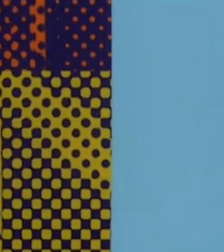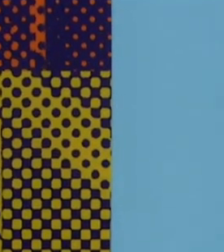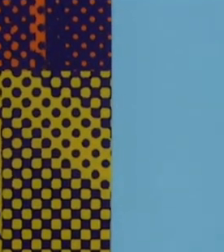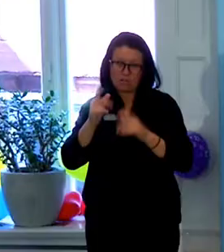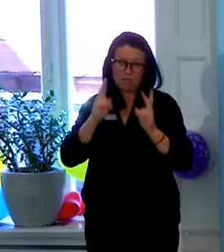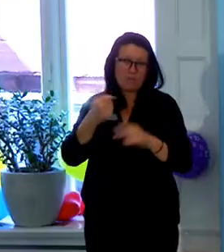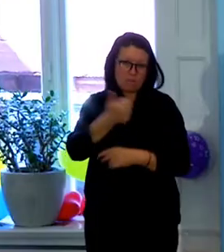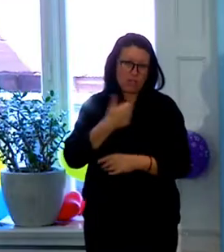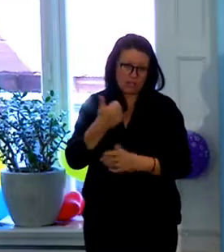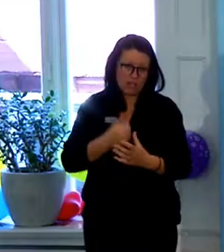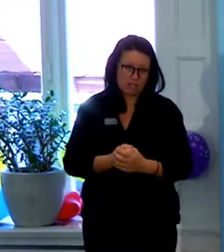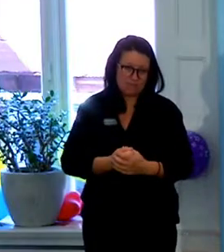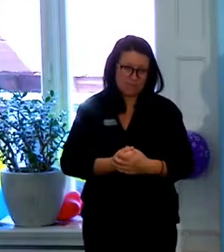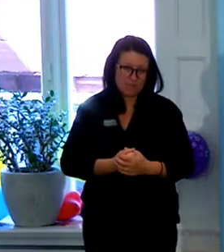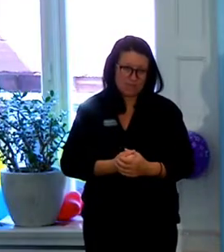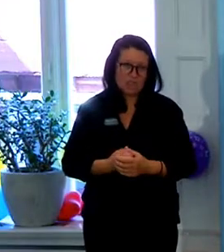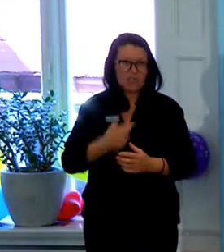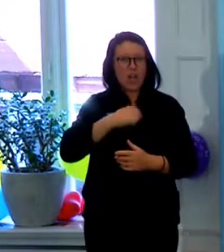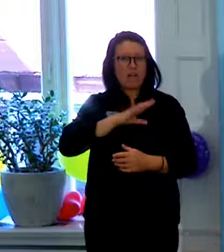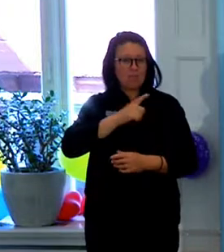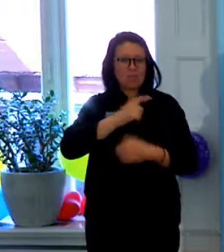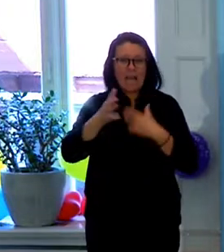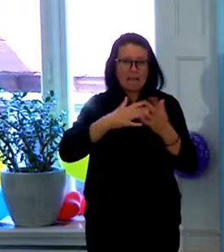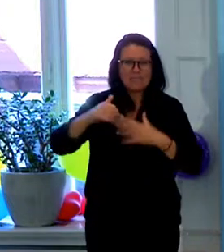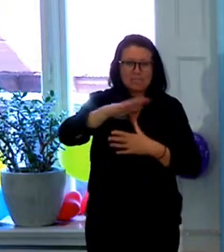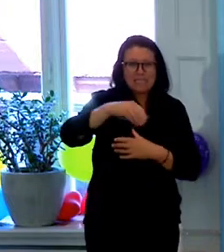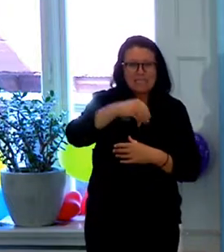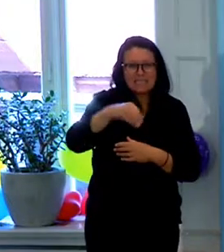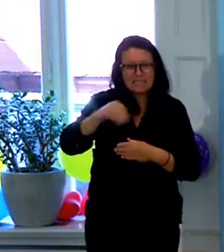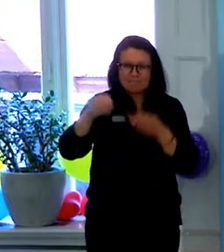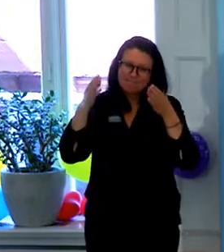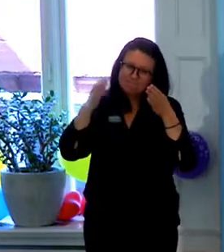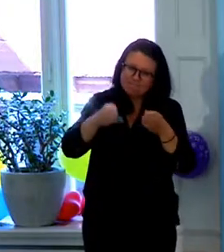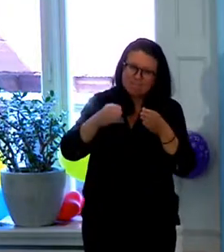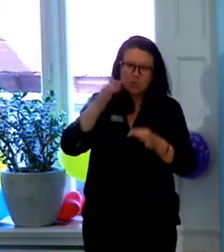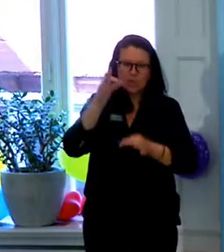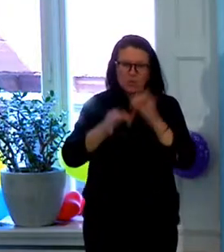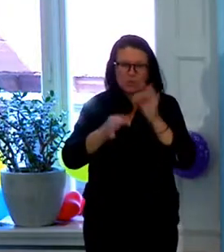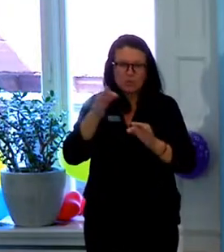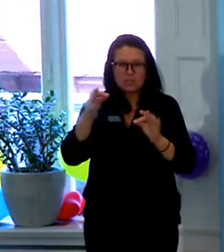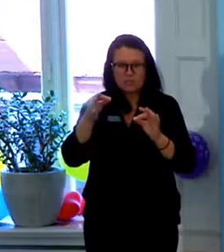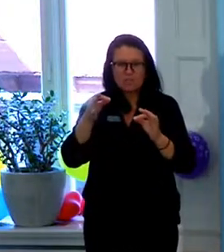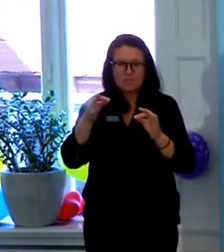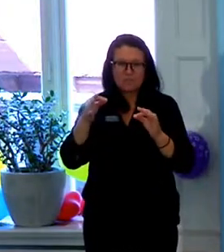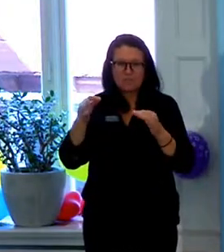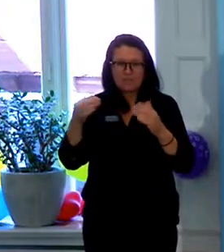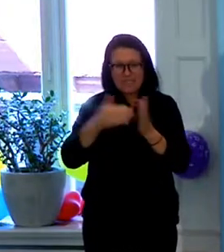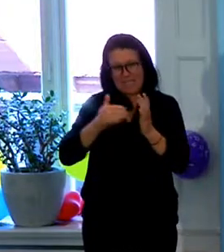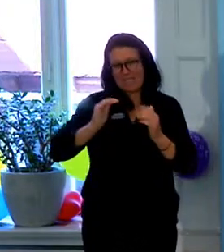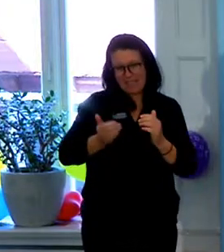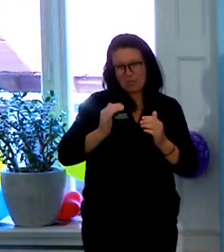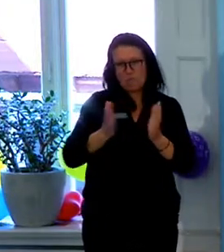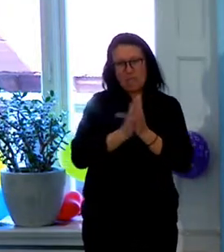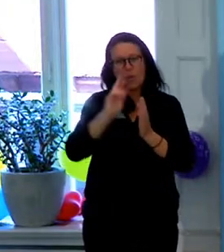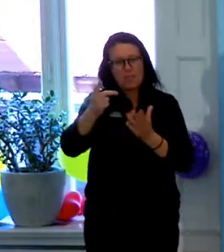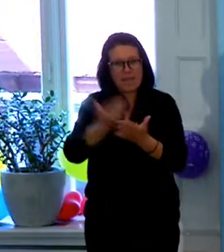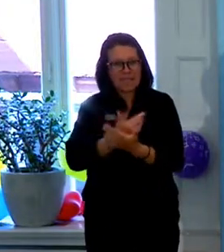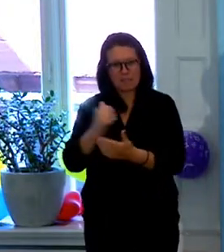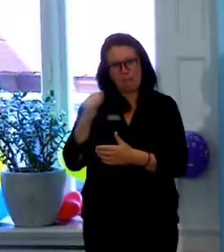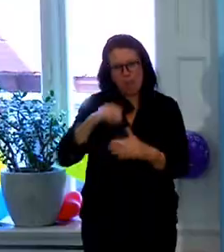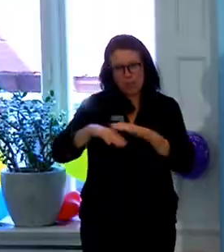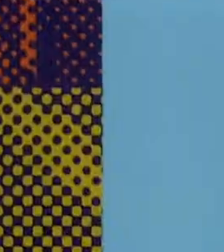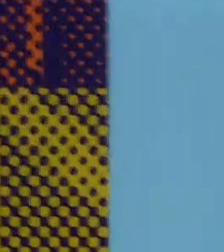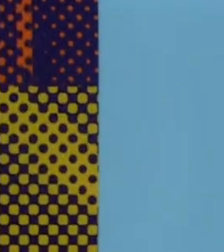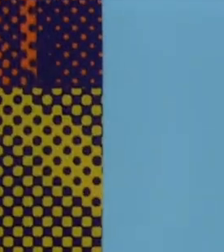friheten. Och sen har vi också mycket arbetsmarknadsinsatser som riktar sig direkt mot kvinnor med utländsk bakgrund då,